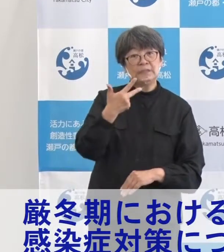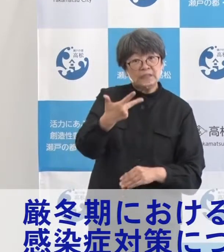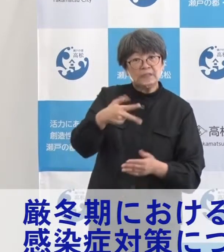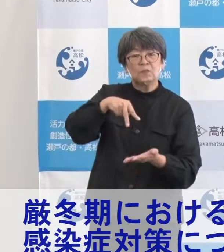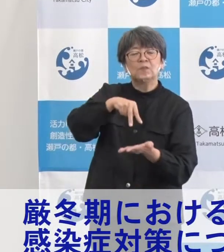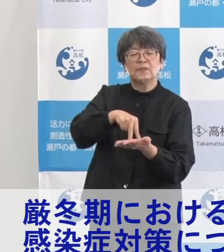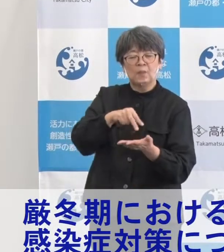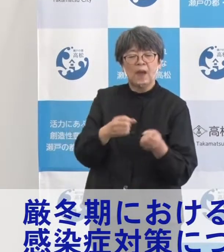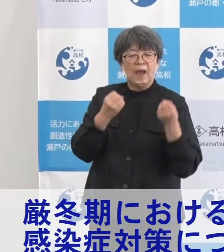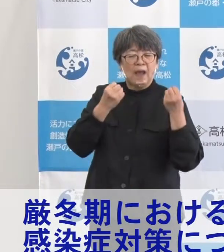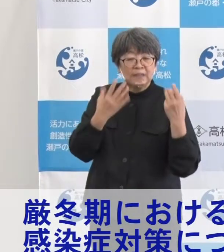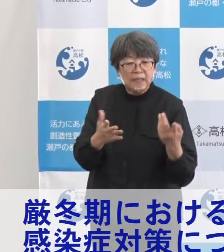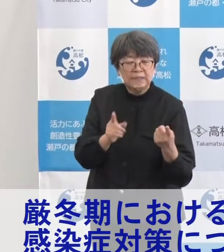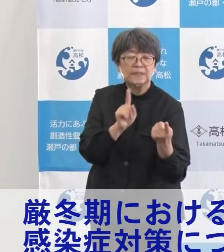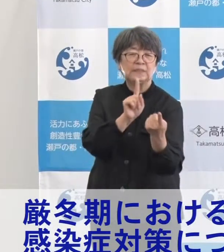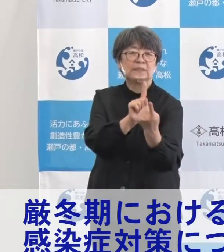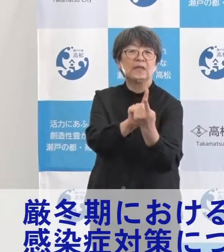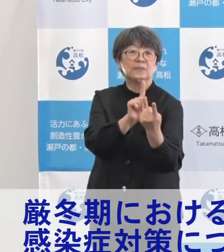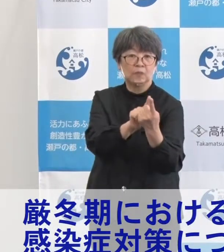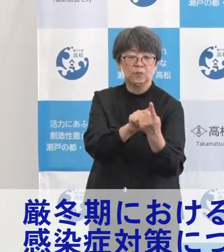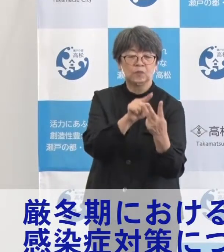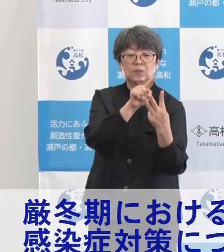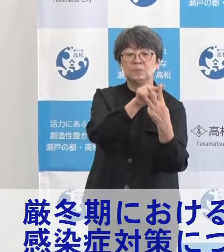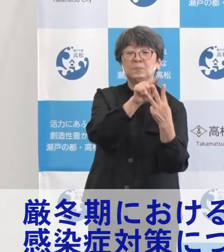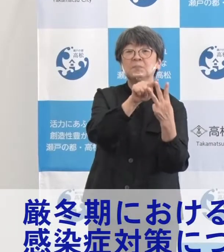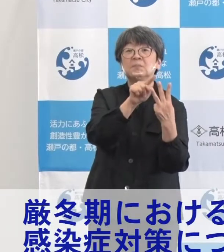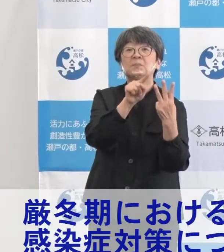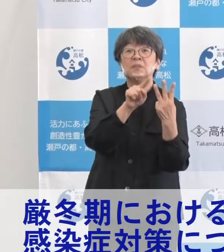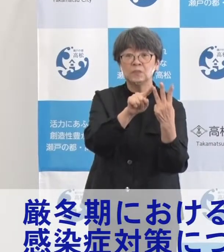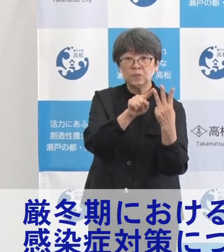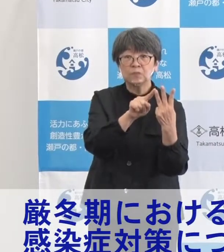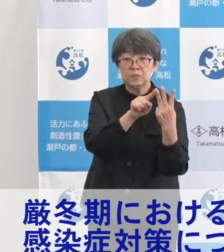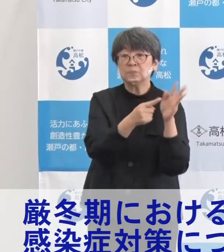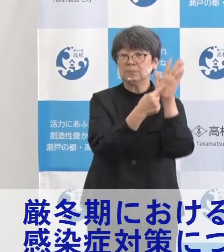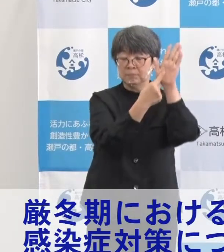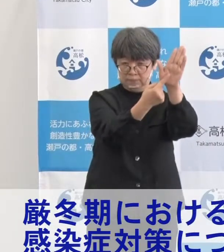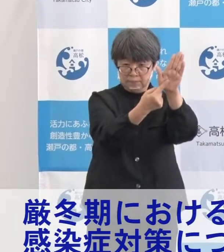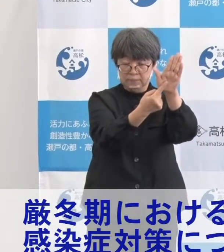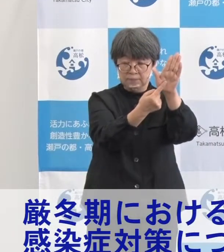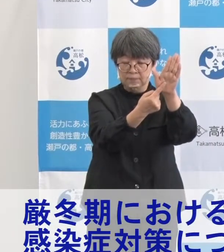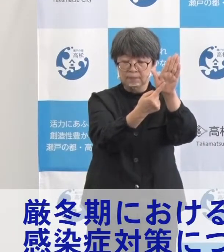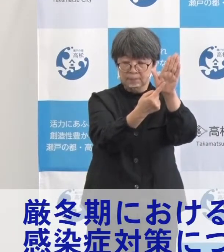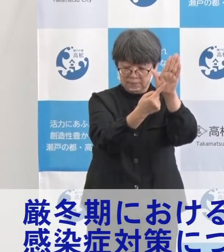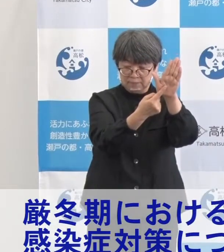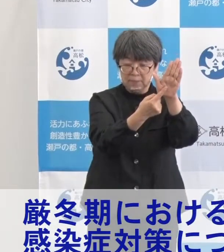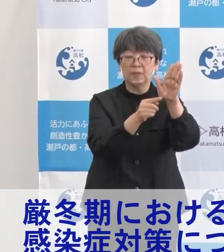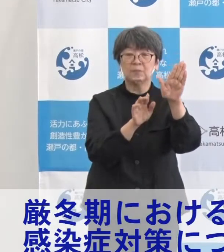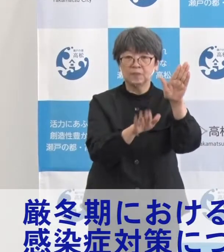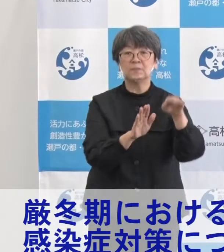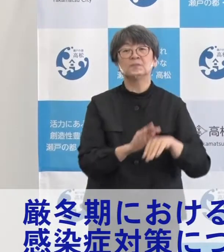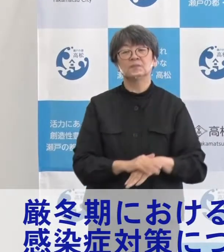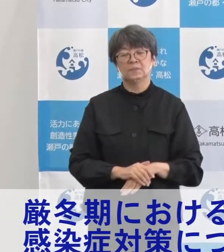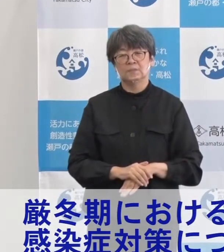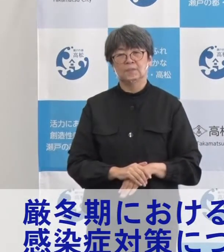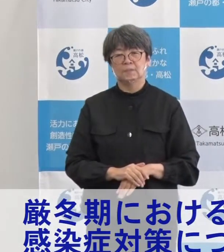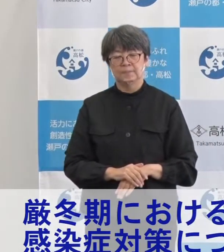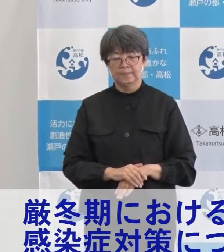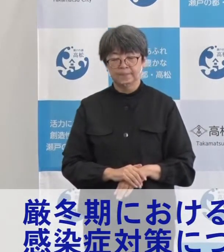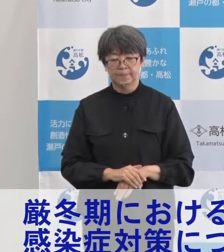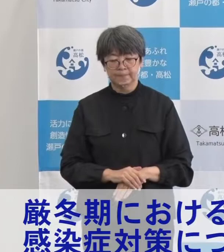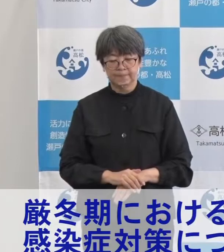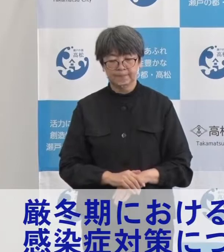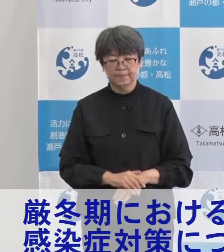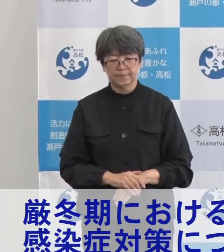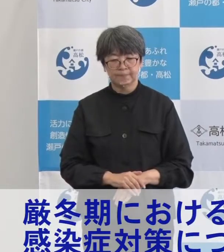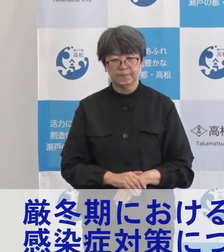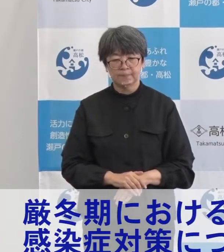新たな対策として国に来て3つの点のうち出させていただいてこういただいて居るあるいはいただこうとしておりところで